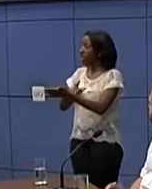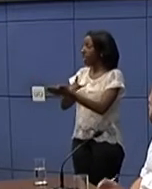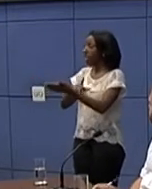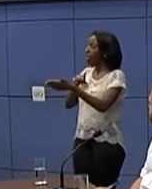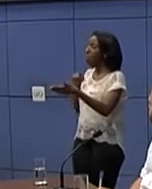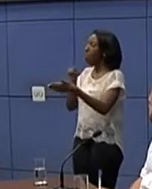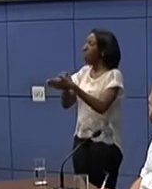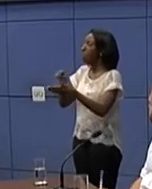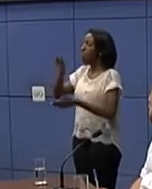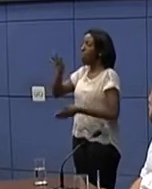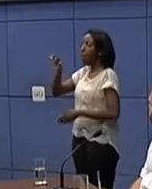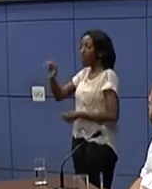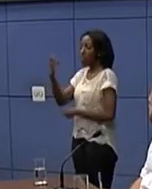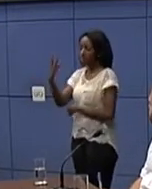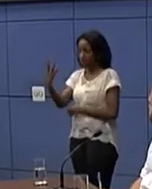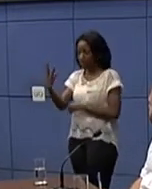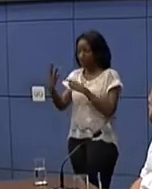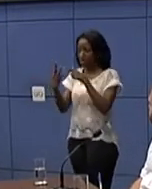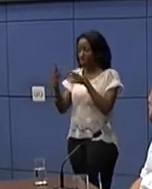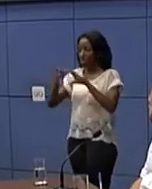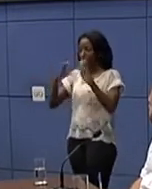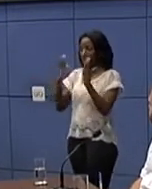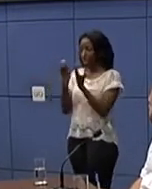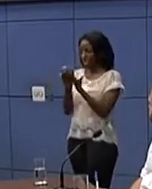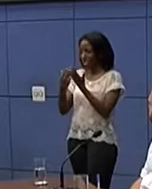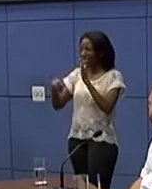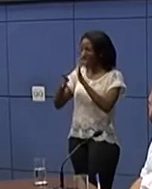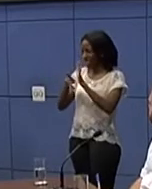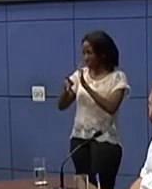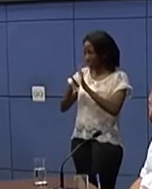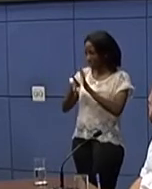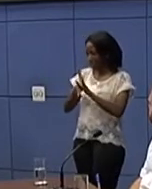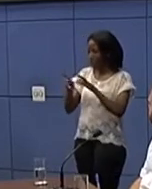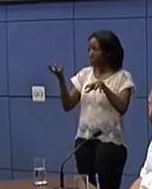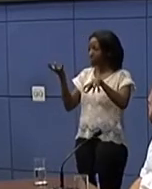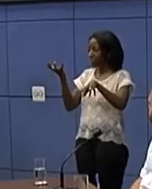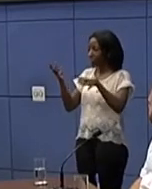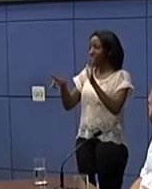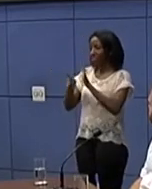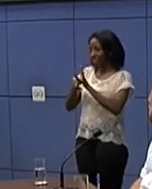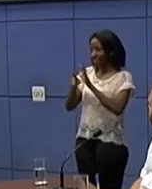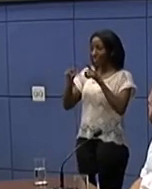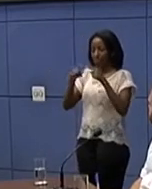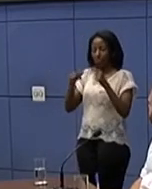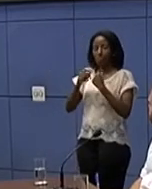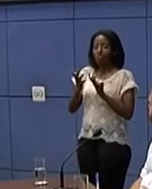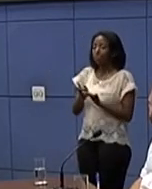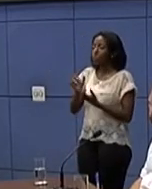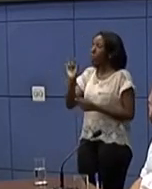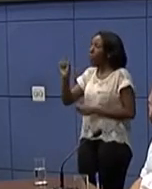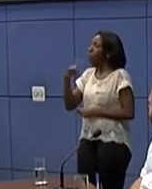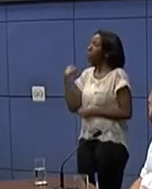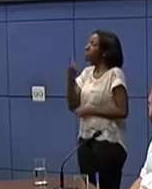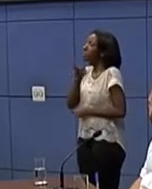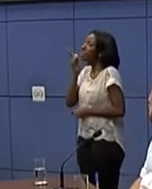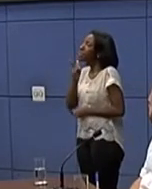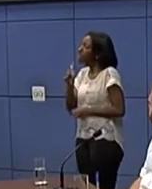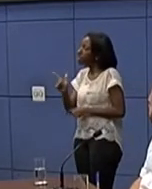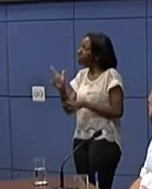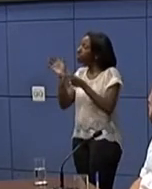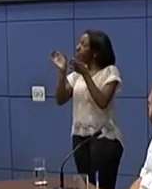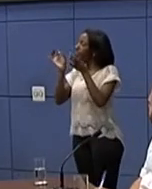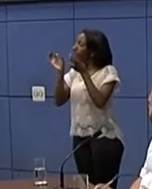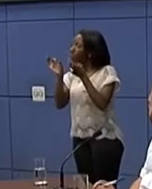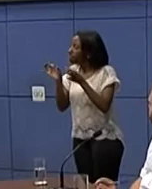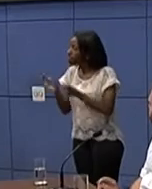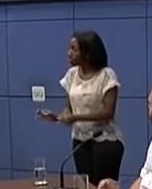do Congresso, do Congresso dos Deputados, da Câmara dos Deputados. E o que é que nós conseguimos garantir? Nós conseguimos